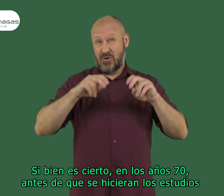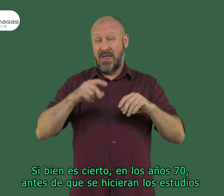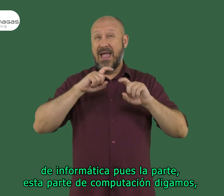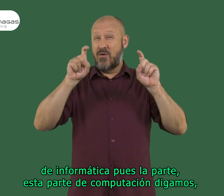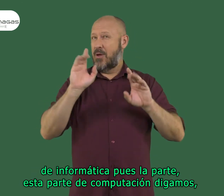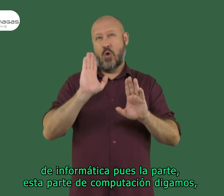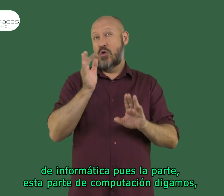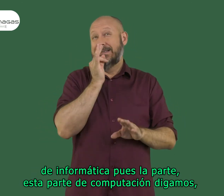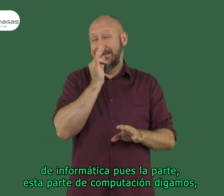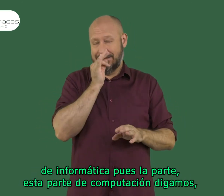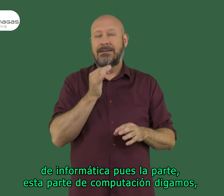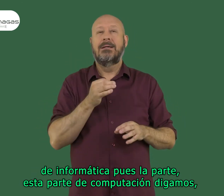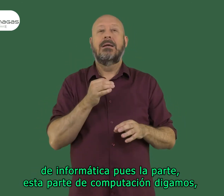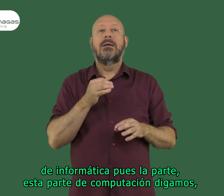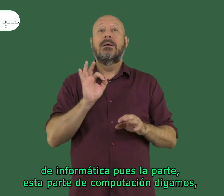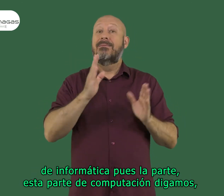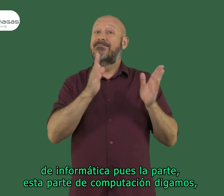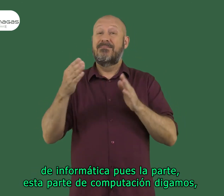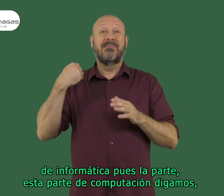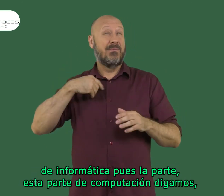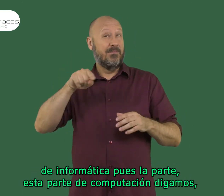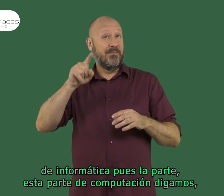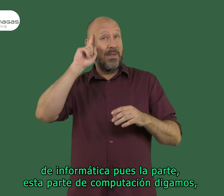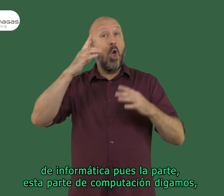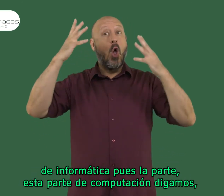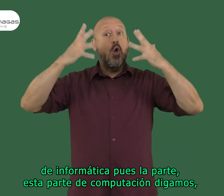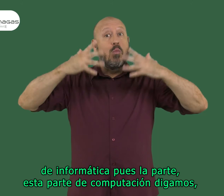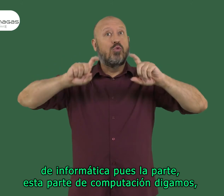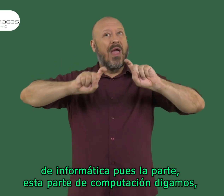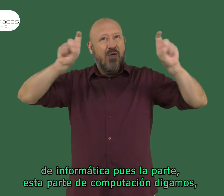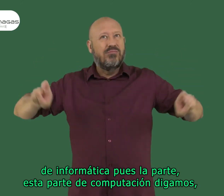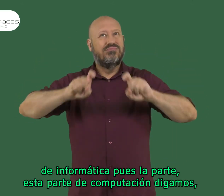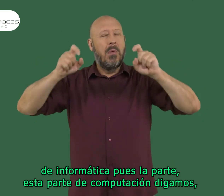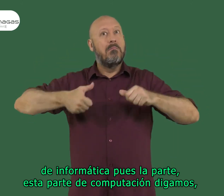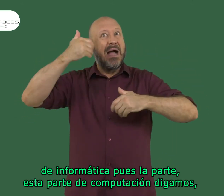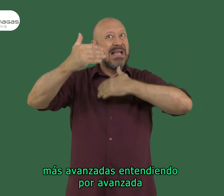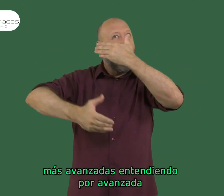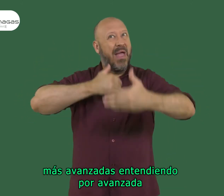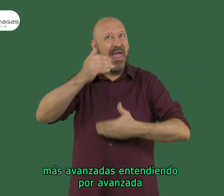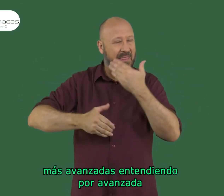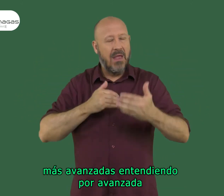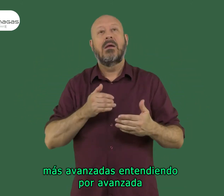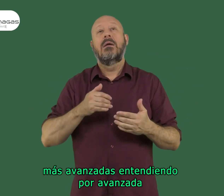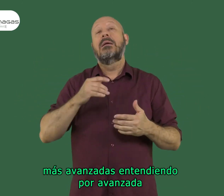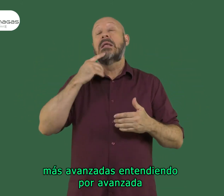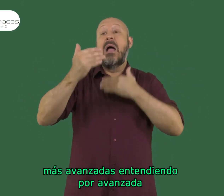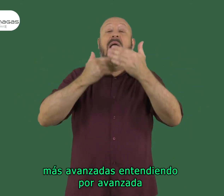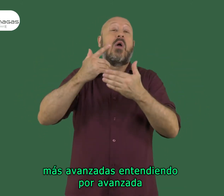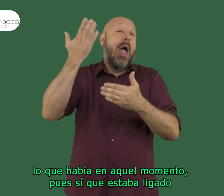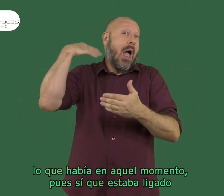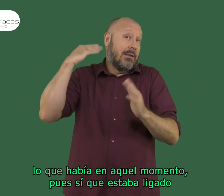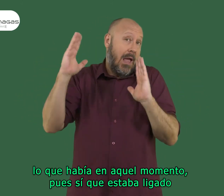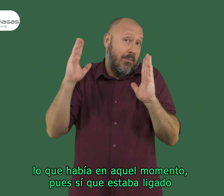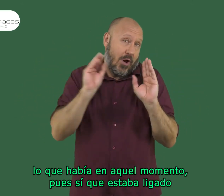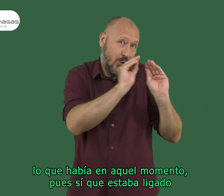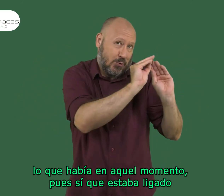de informática, pues esta parte de computación, digamos, más avanzada, entendiendo por avanzado lo que había